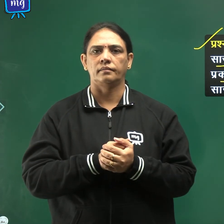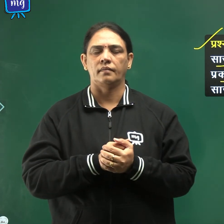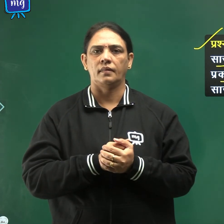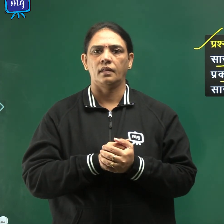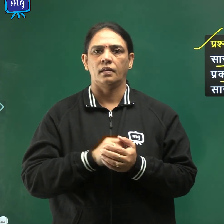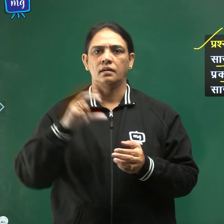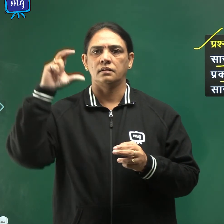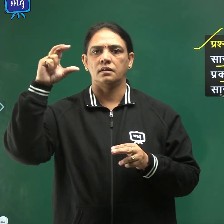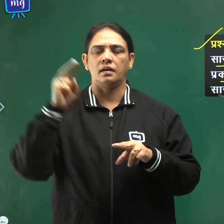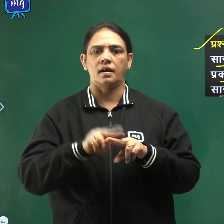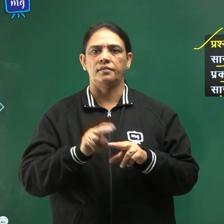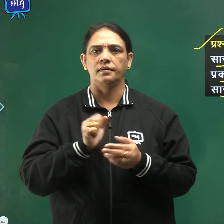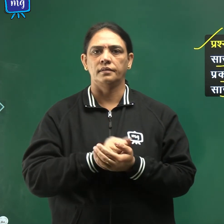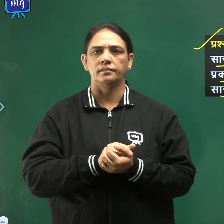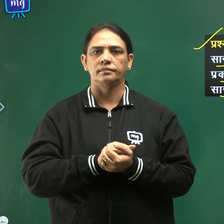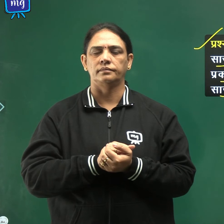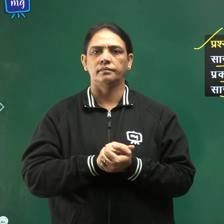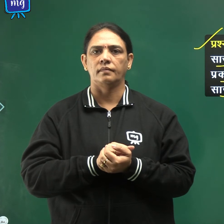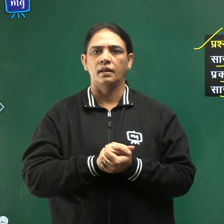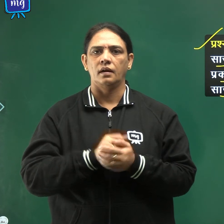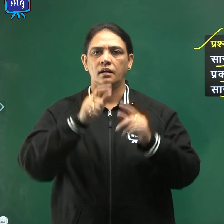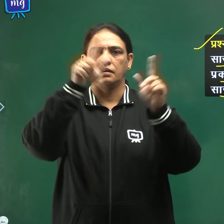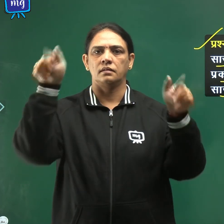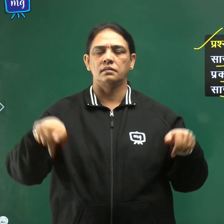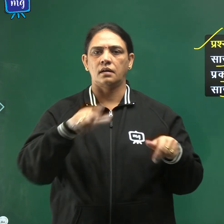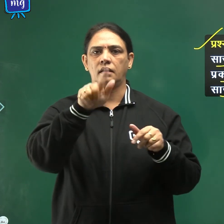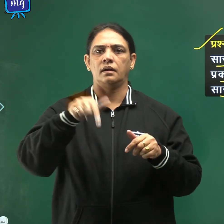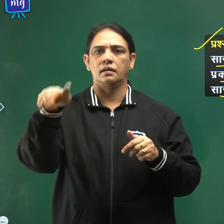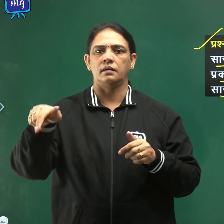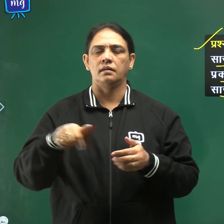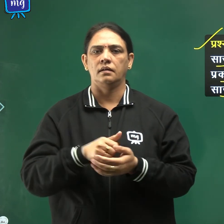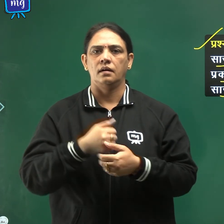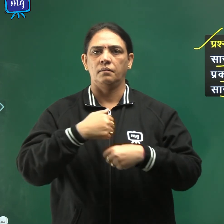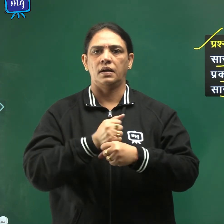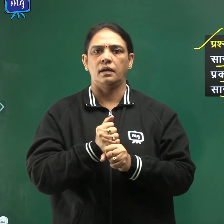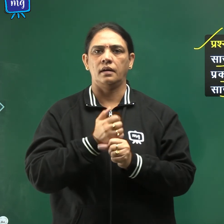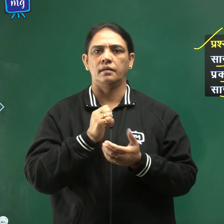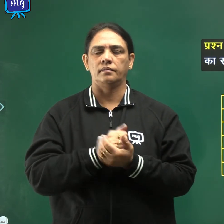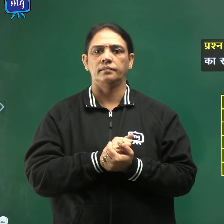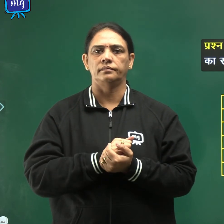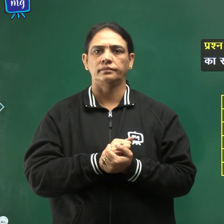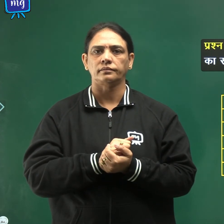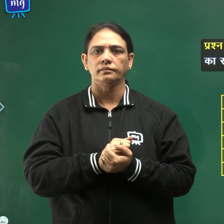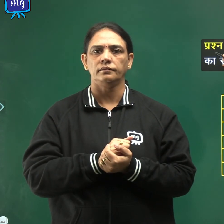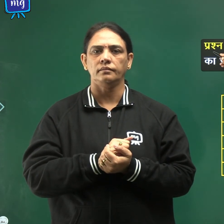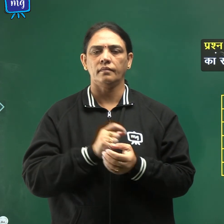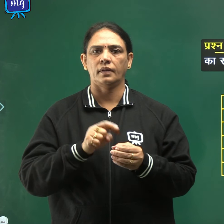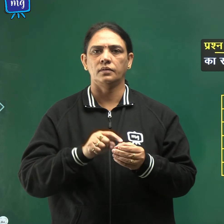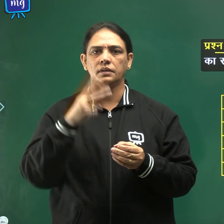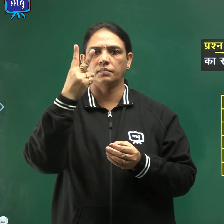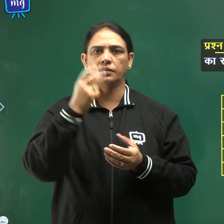संचय बारंबारता सारणी बनाइए। प्रश्न नंबर